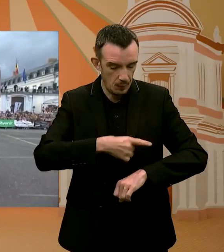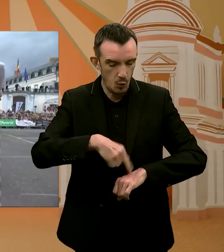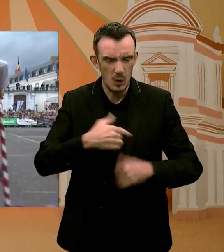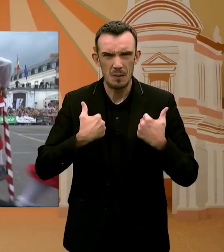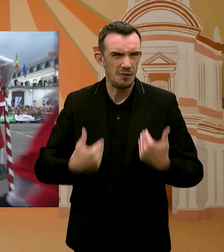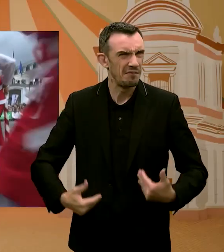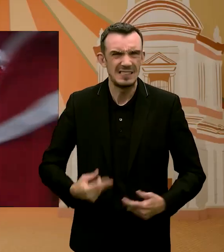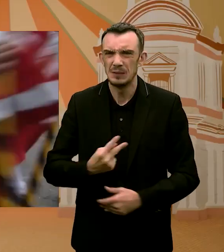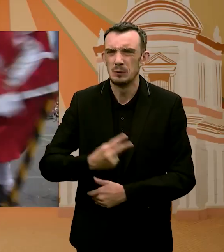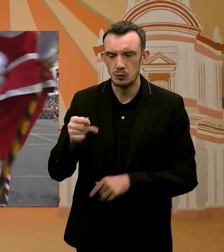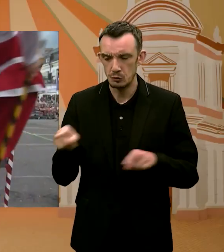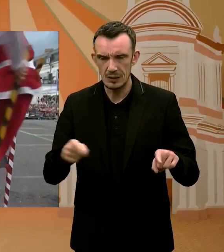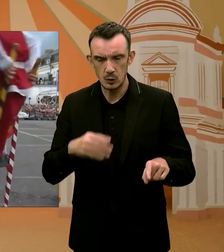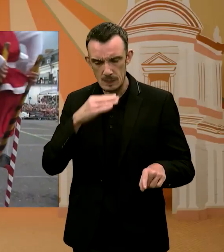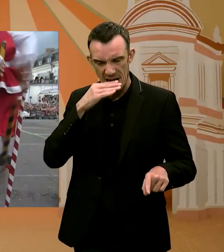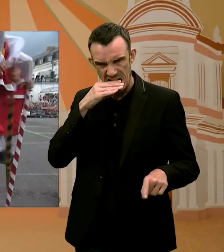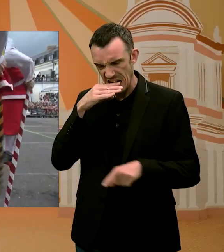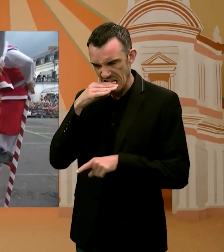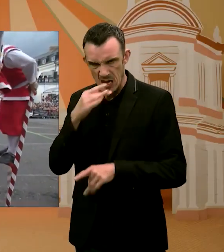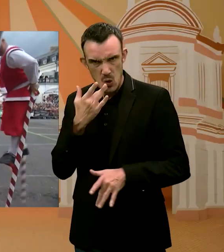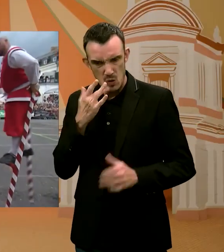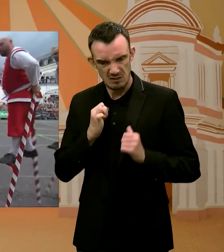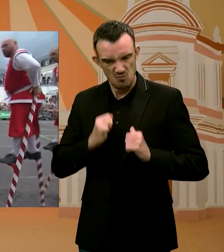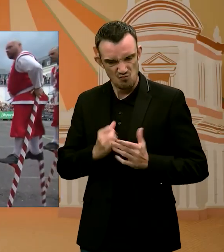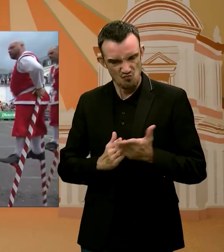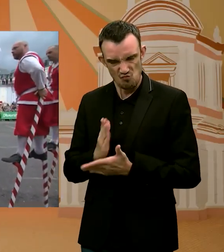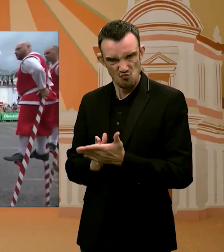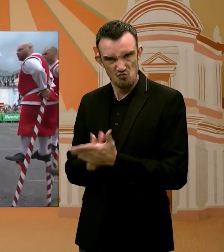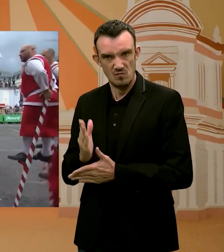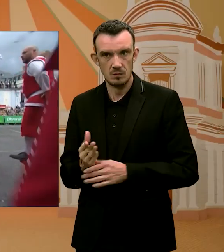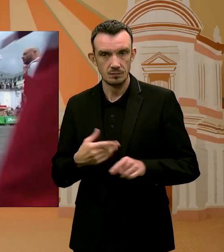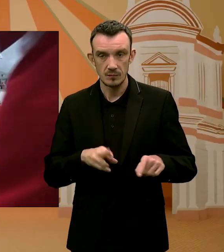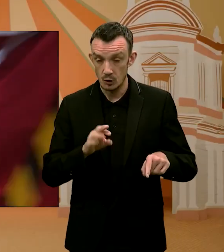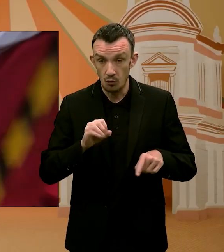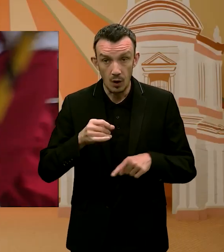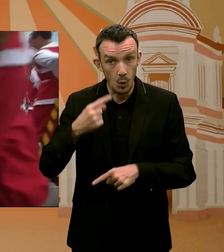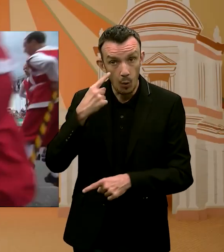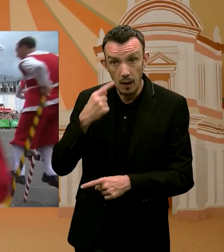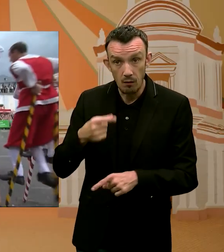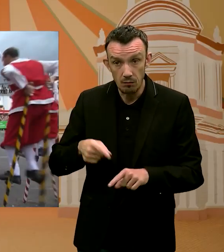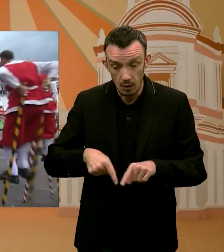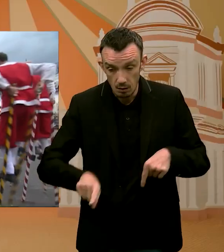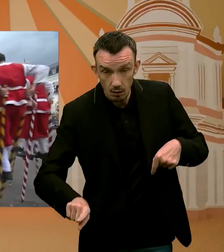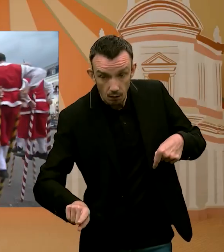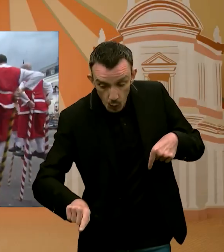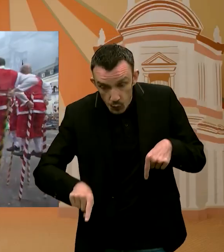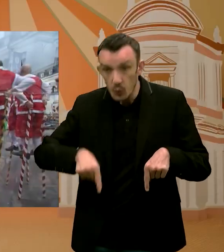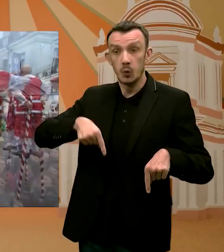déterminés. Franchement, Martin est remonté d'une position où on pensait vraiment le voir par terre. Et le public a réagi, mais en